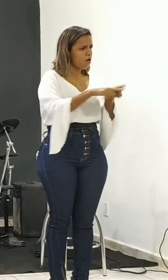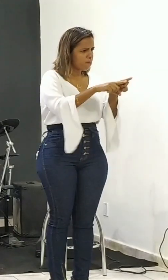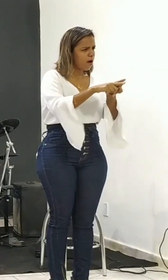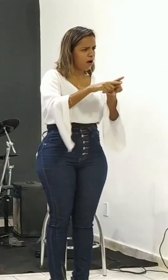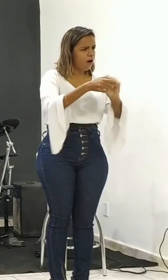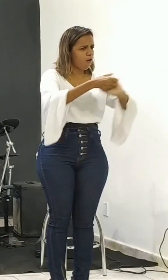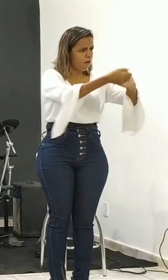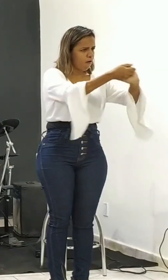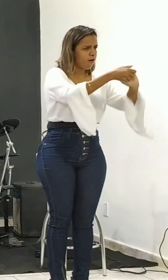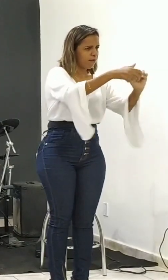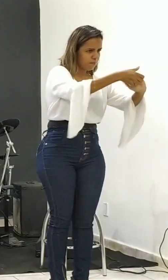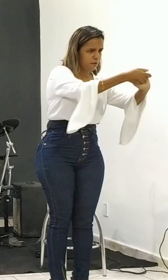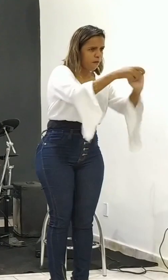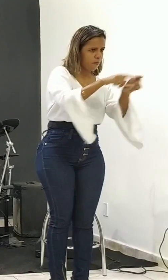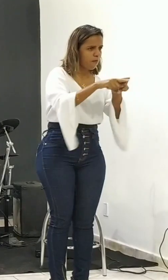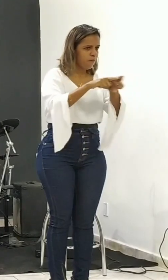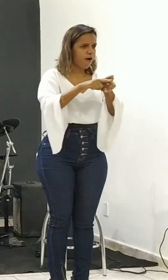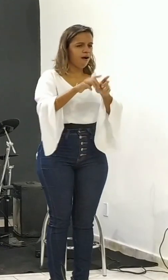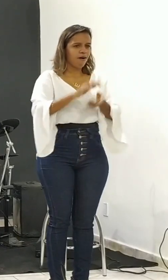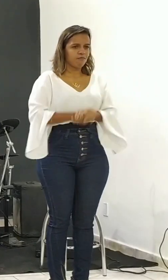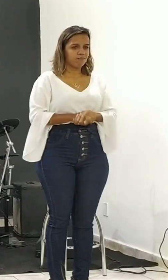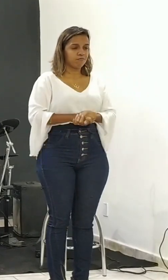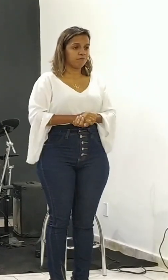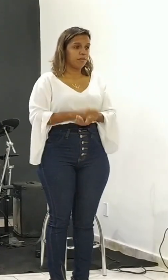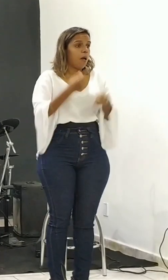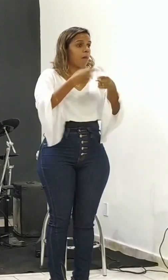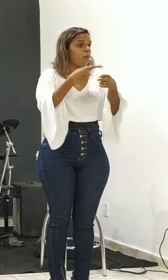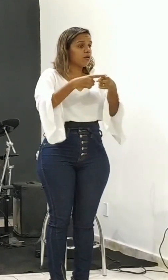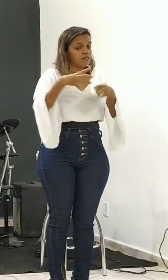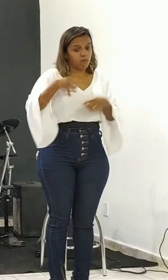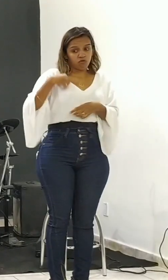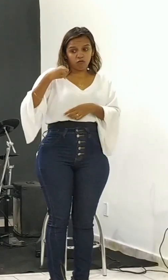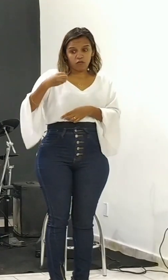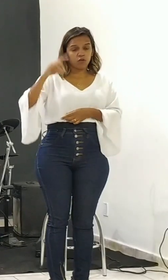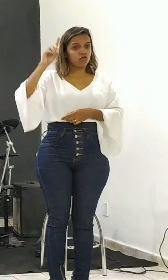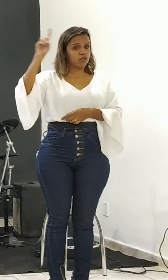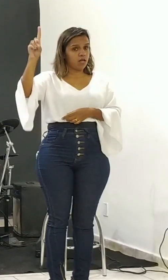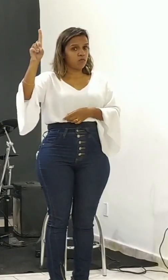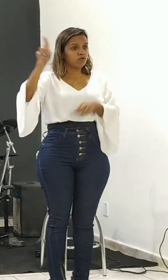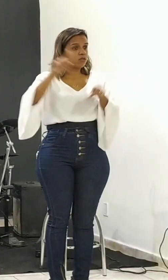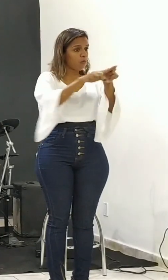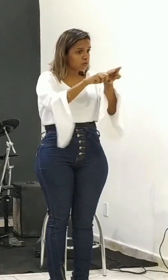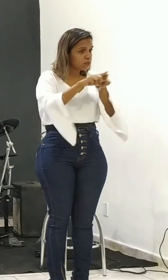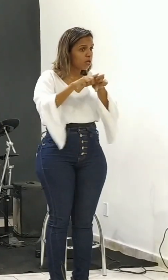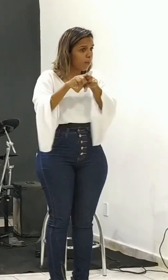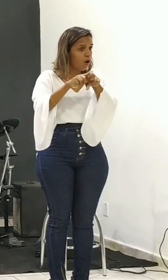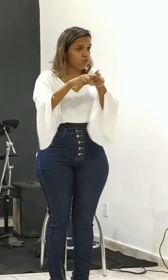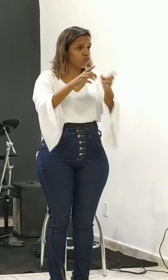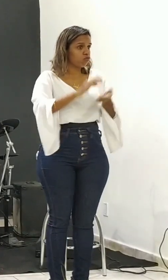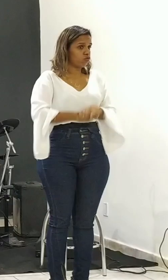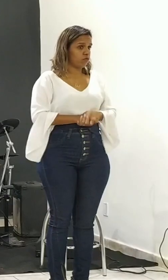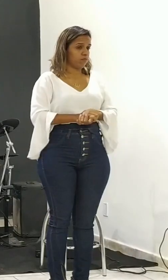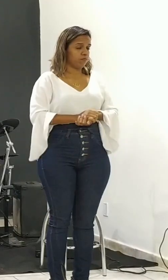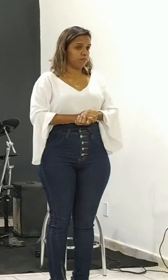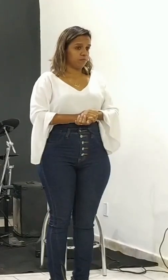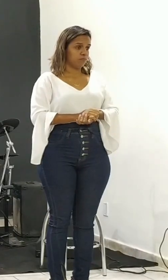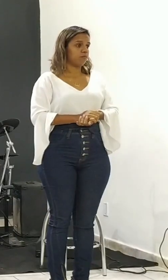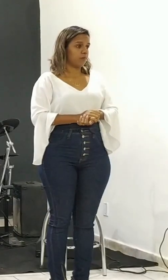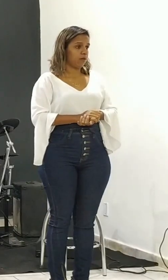é meu irmão, tu é meu irmão, minha gente. Tu é meu irmão, Esther. Amém? Somos irmãos. Deus nos chamou para